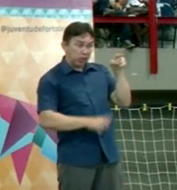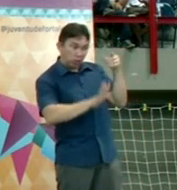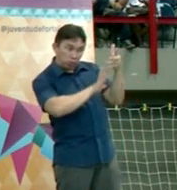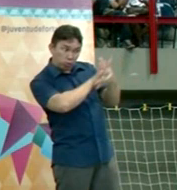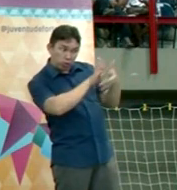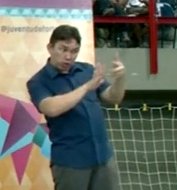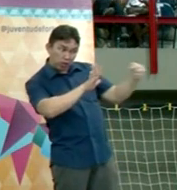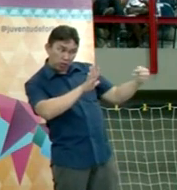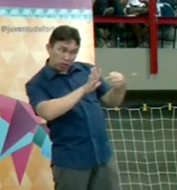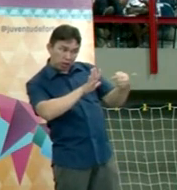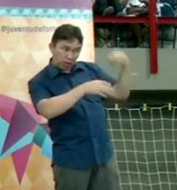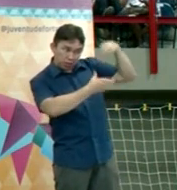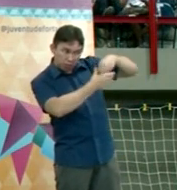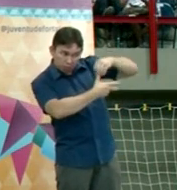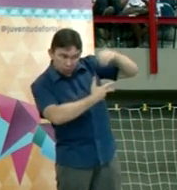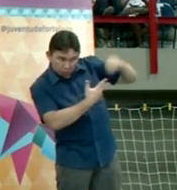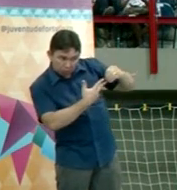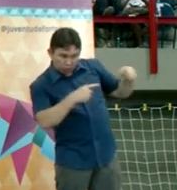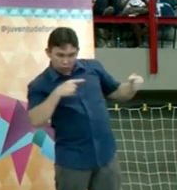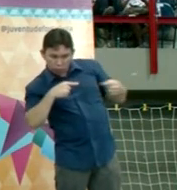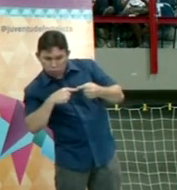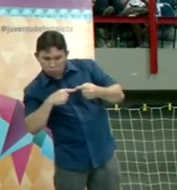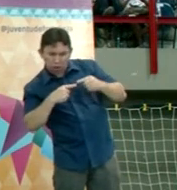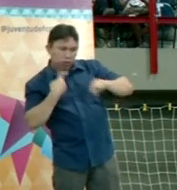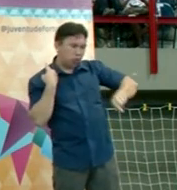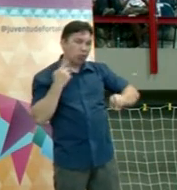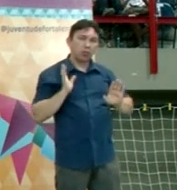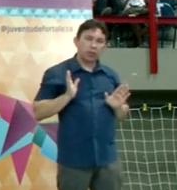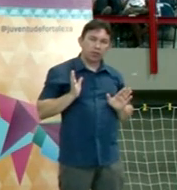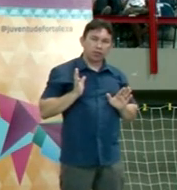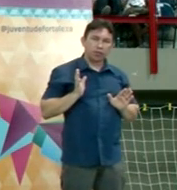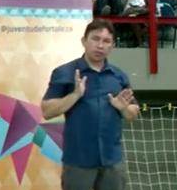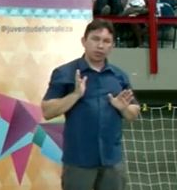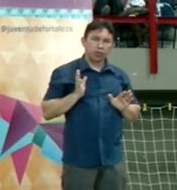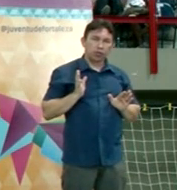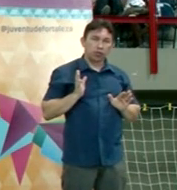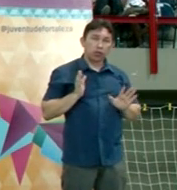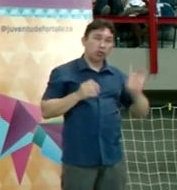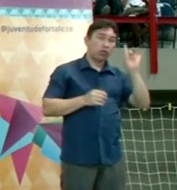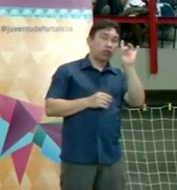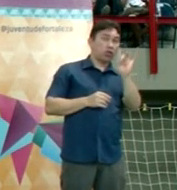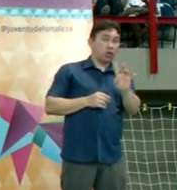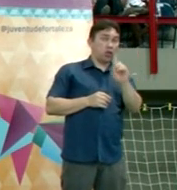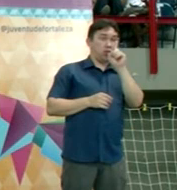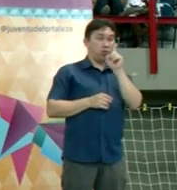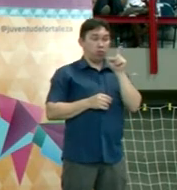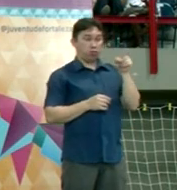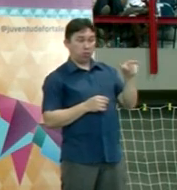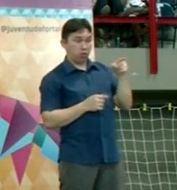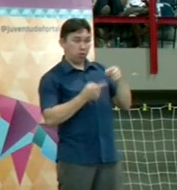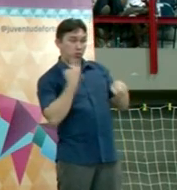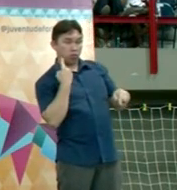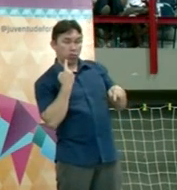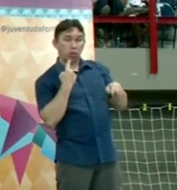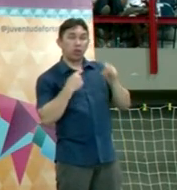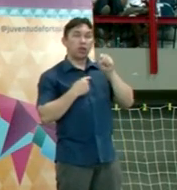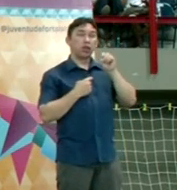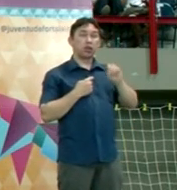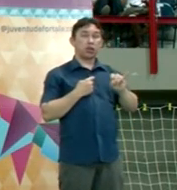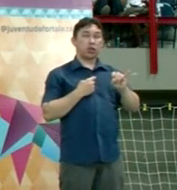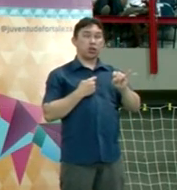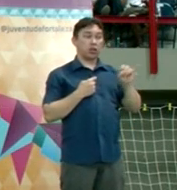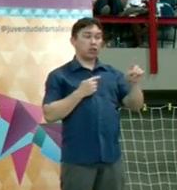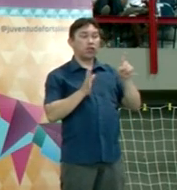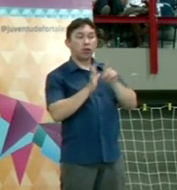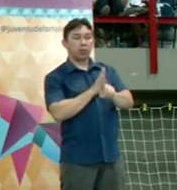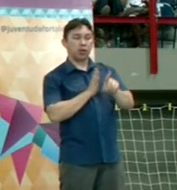que aparece lá não tem a ver com a resolução da questão. E ele só não terá nada a ver com a resolução da questão se tiver sido uma